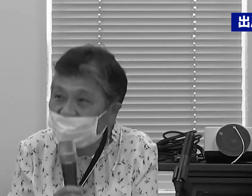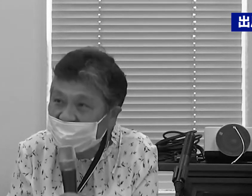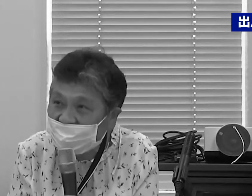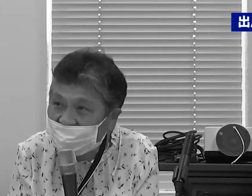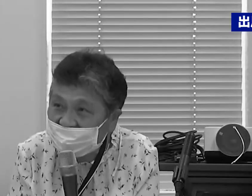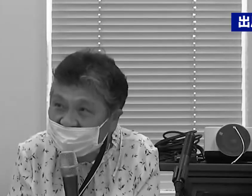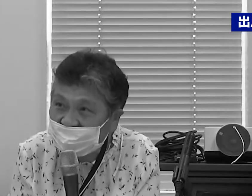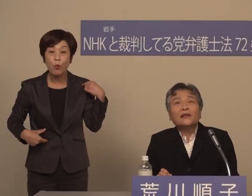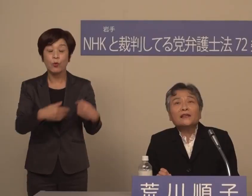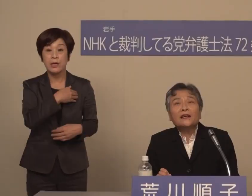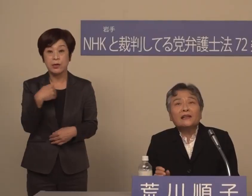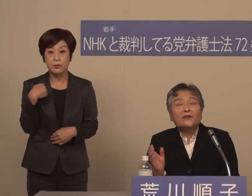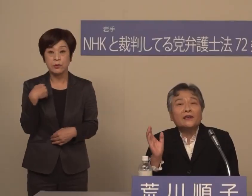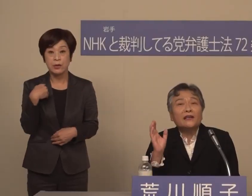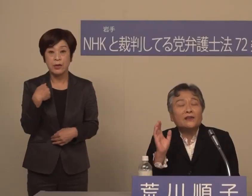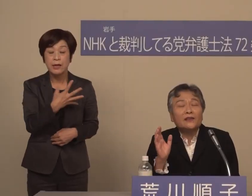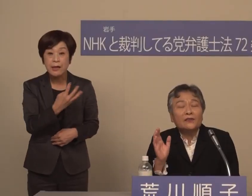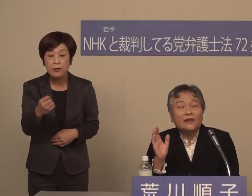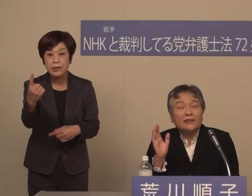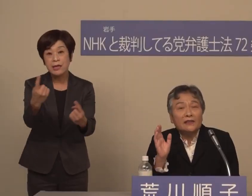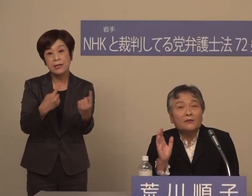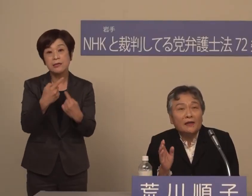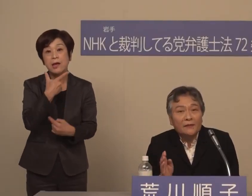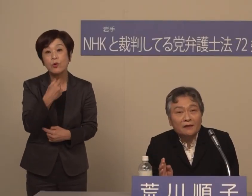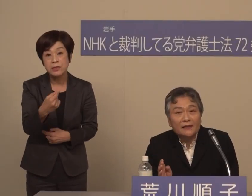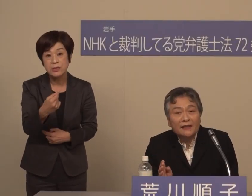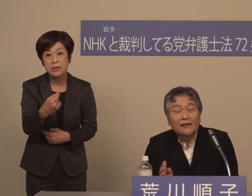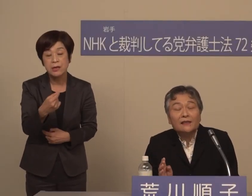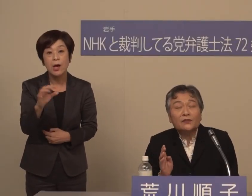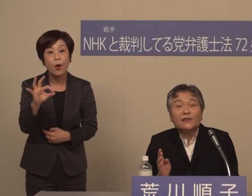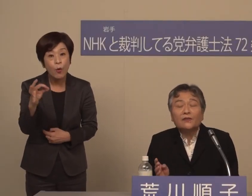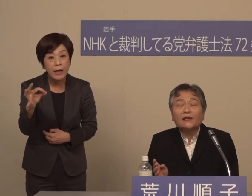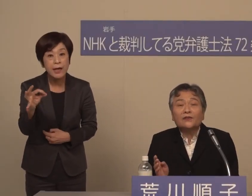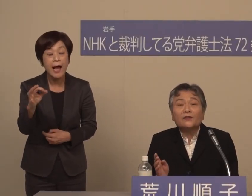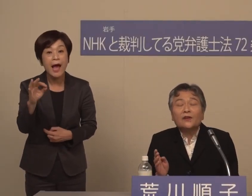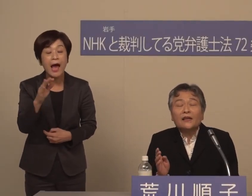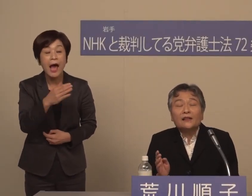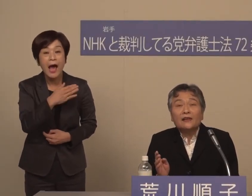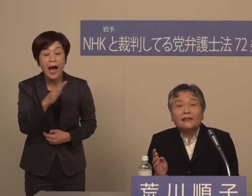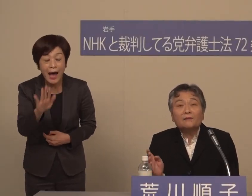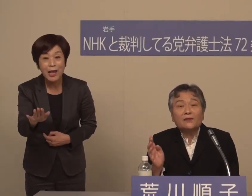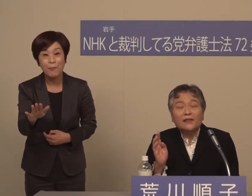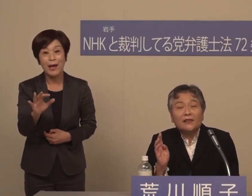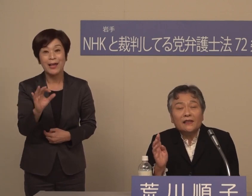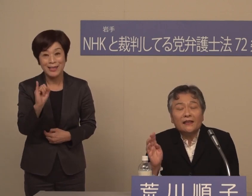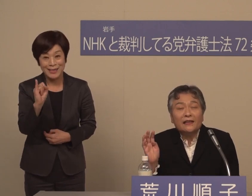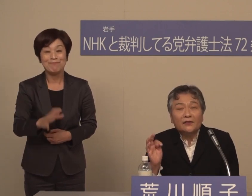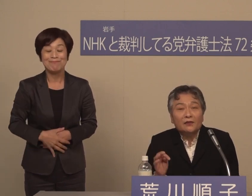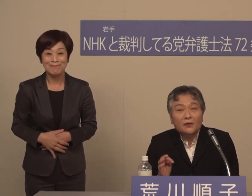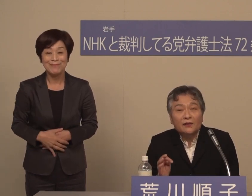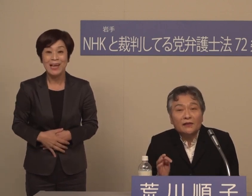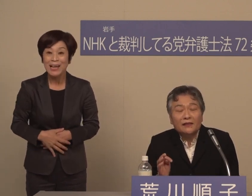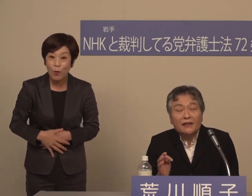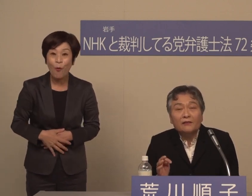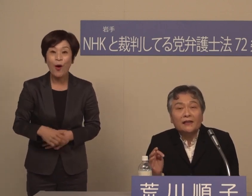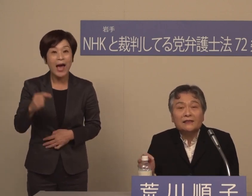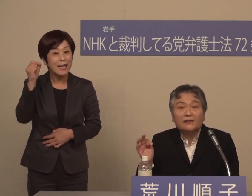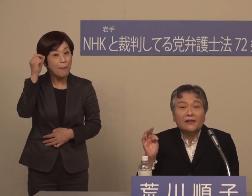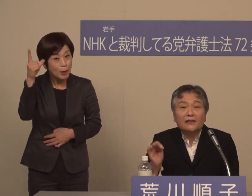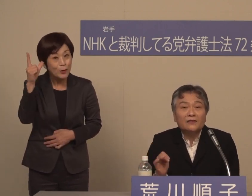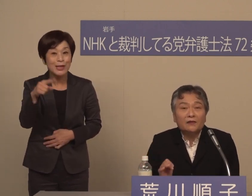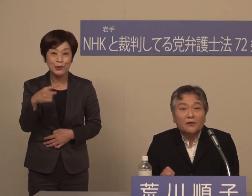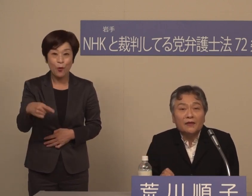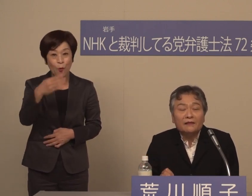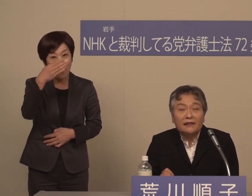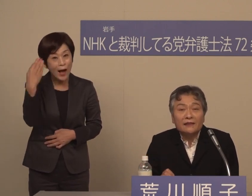ますあのお金だけのエネルギーの方でも構いませんそれとあの頭の良いエネルギーもてる方若